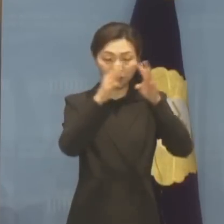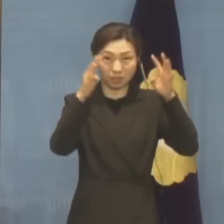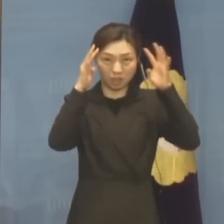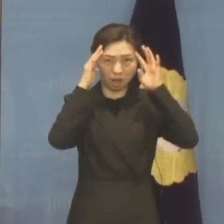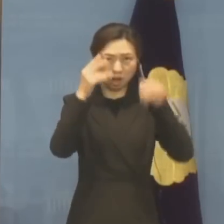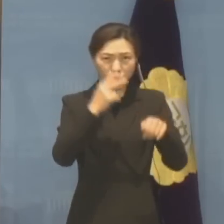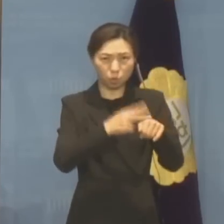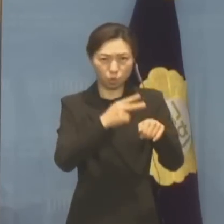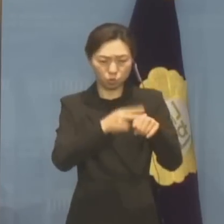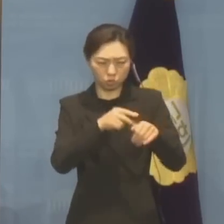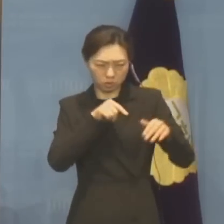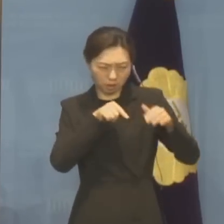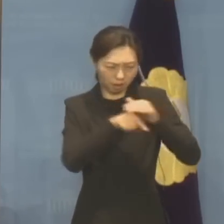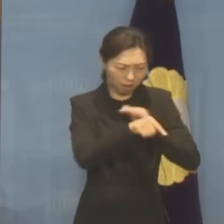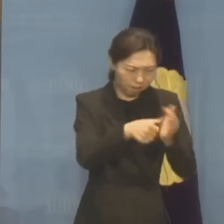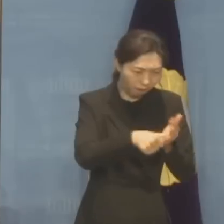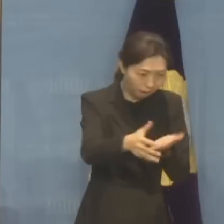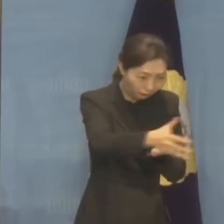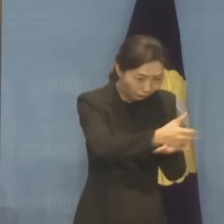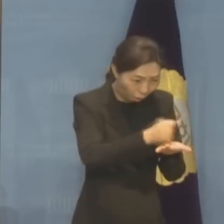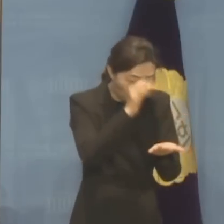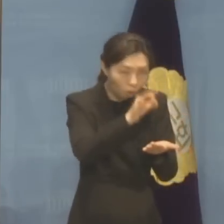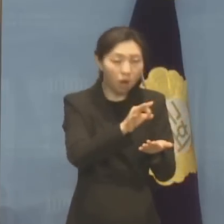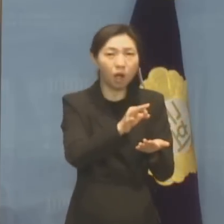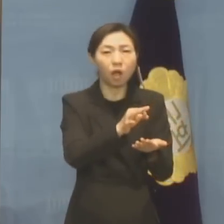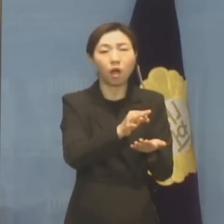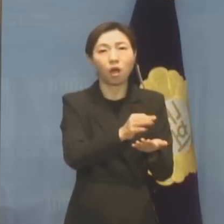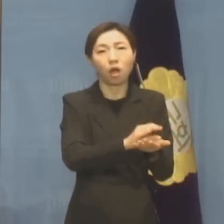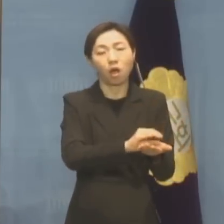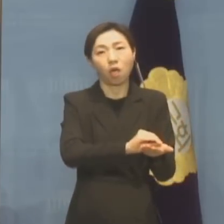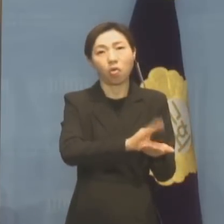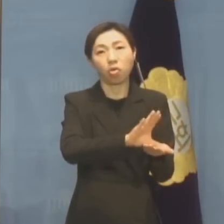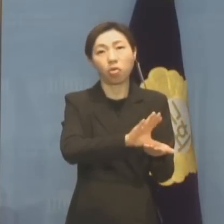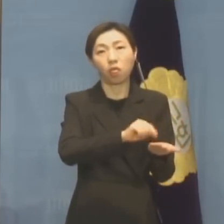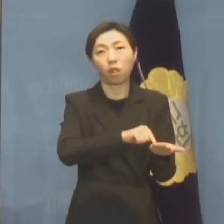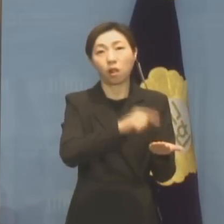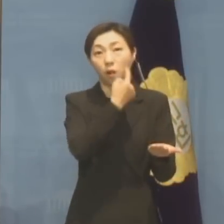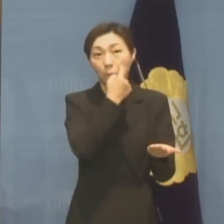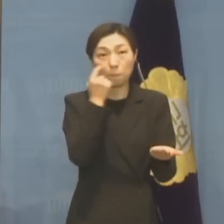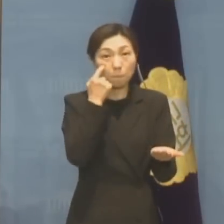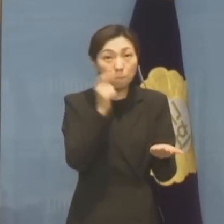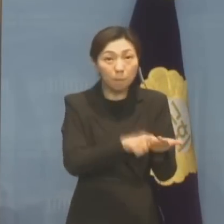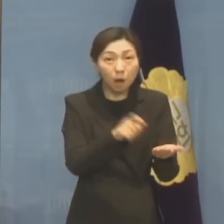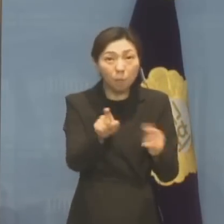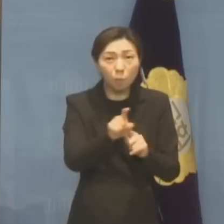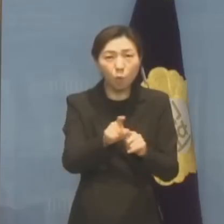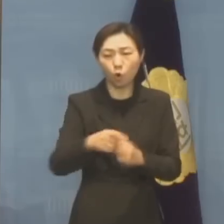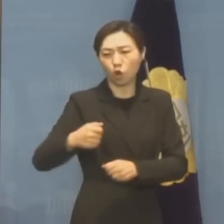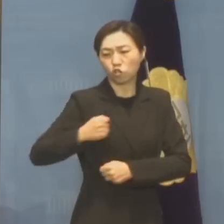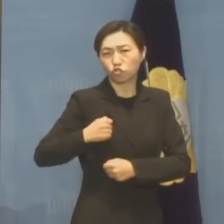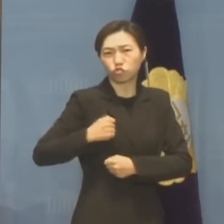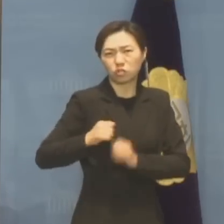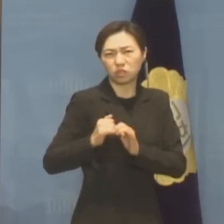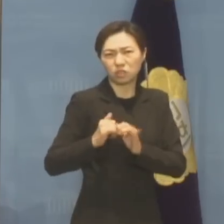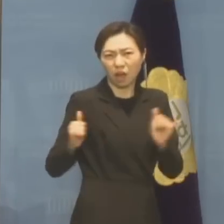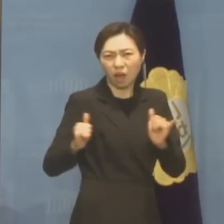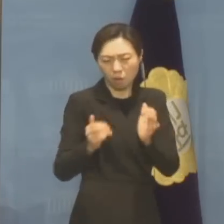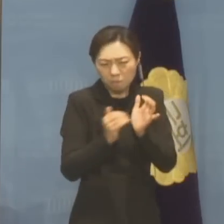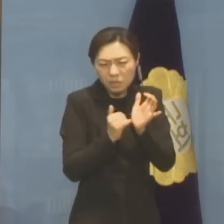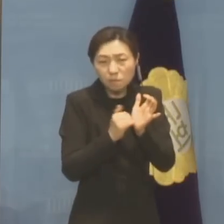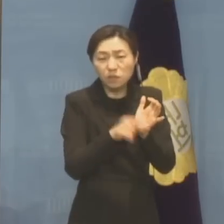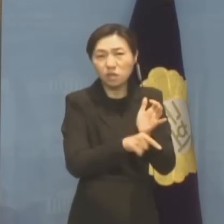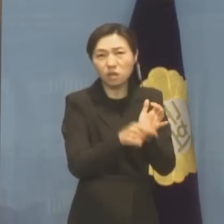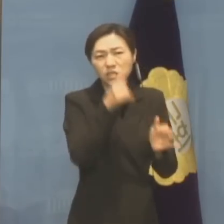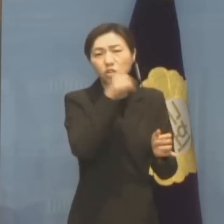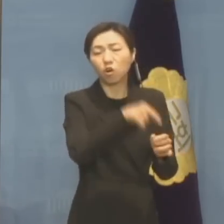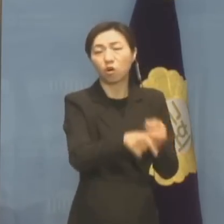연구실을 압수수색했더니 수백 페이지 분량의 군사기밀 자료가 무더기로 쏟아져 나왔습니다.